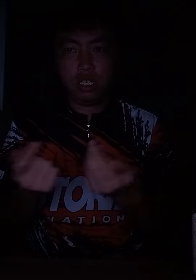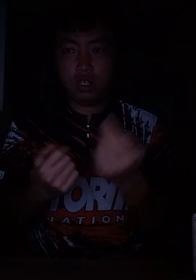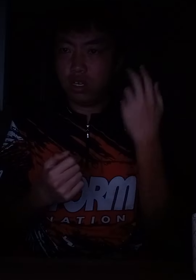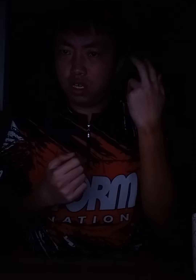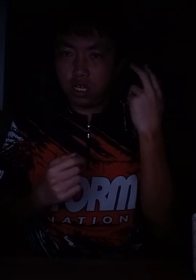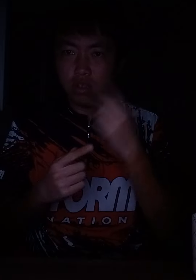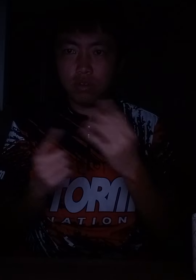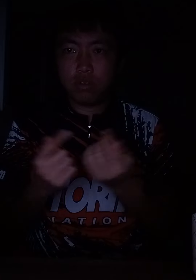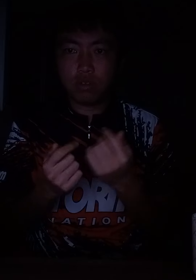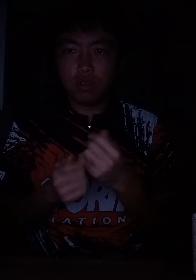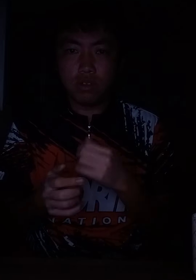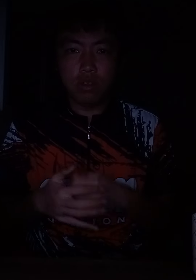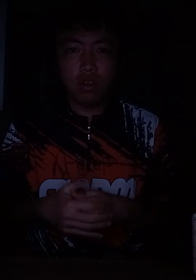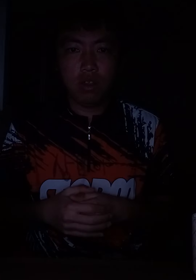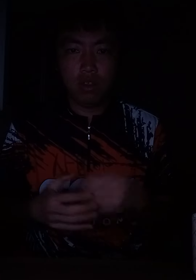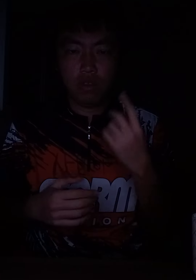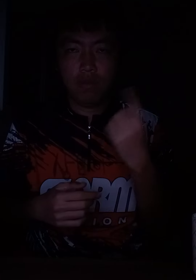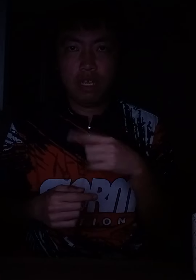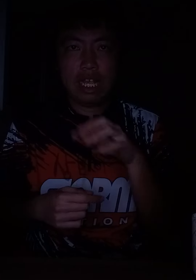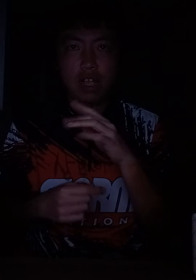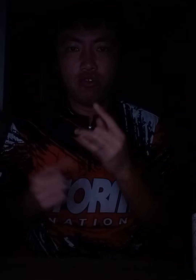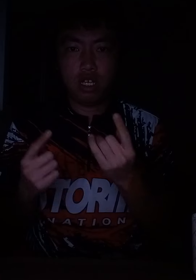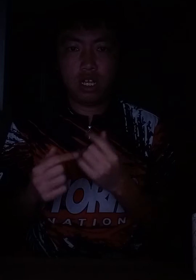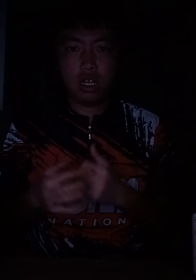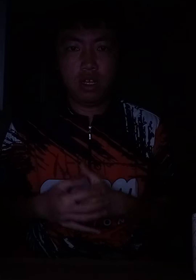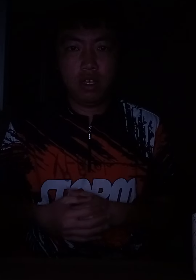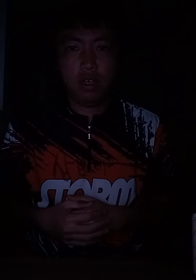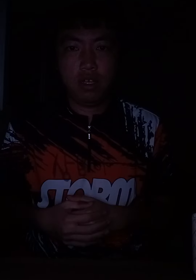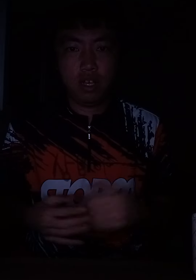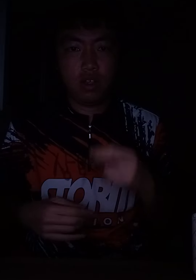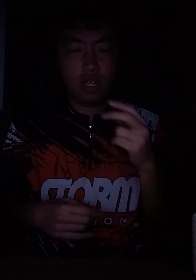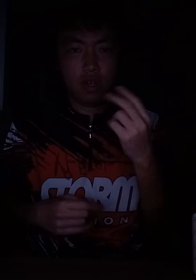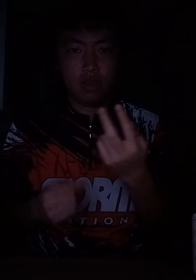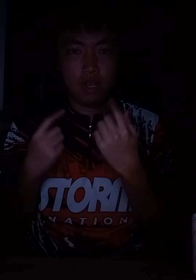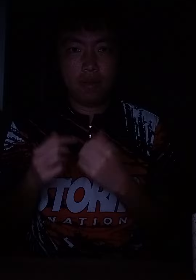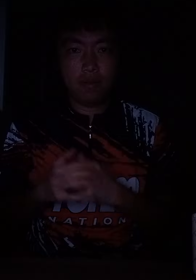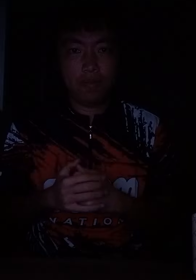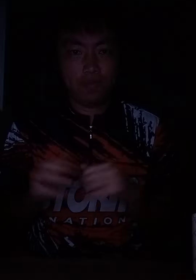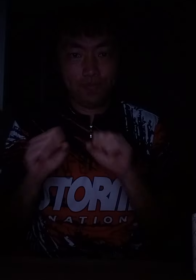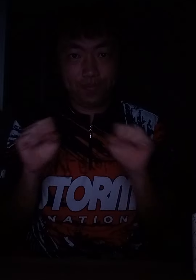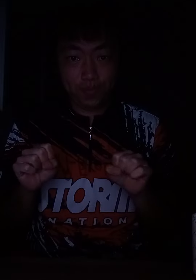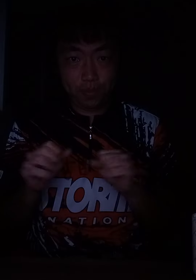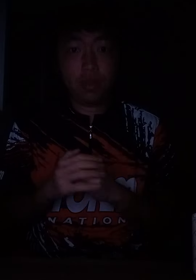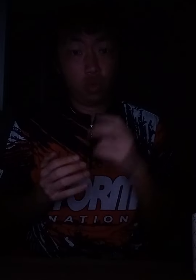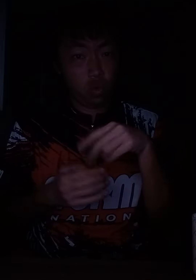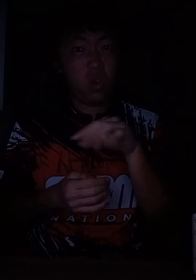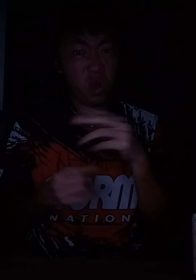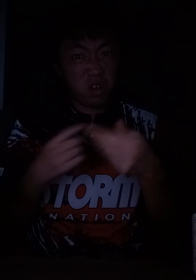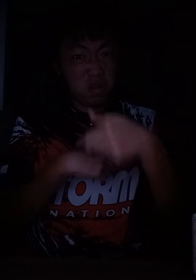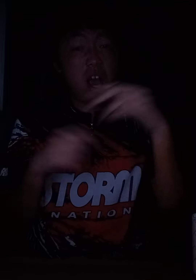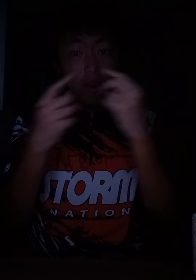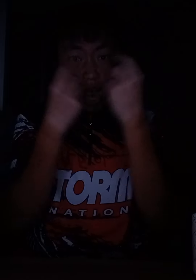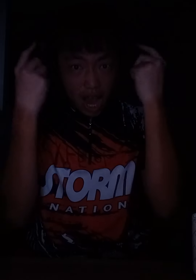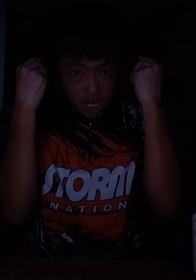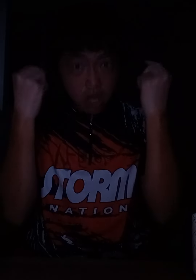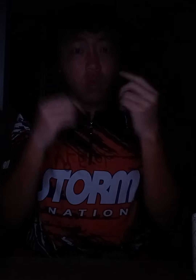연결해서 자세한 뒷이야기 나누겠습니다. 안윤학 기자. 네, 경찰청에 나와 있습니다. 네, 어제 이 지하철 마스크 난동 사건 어떻게